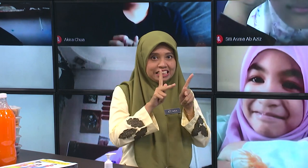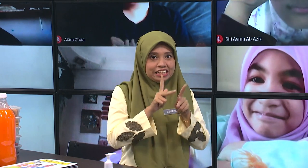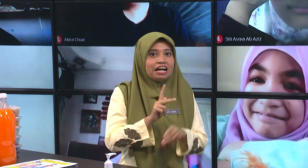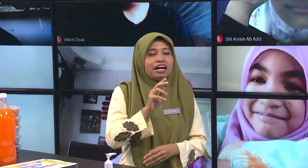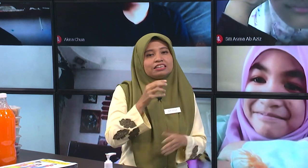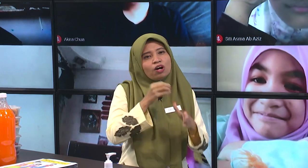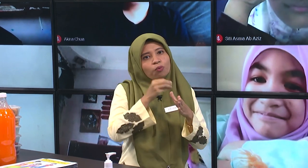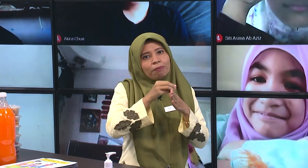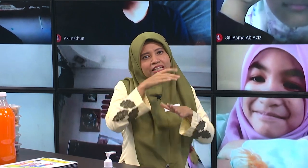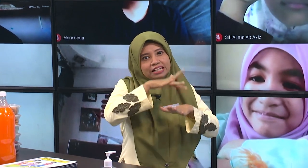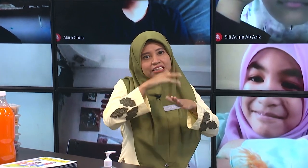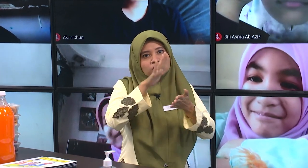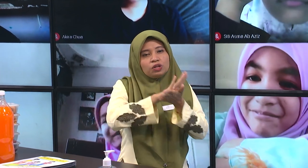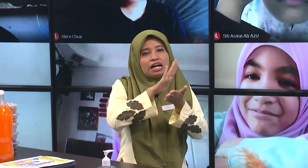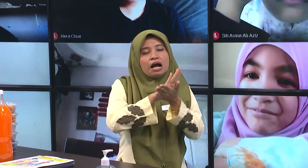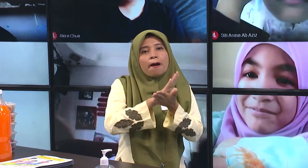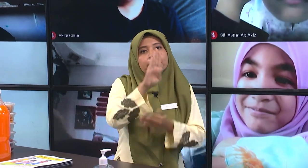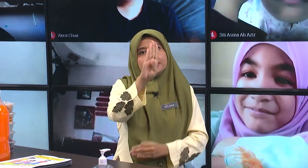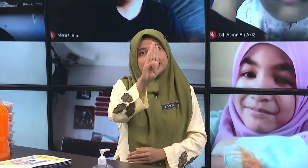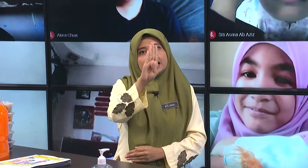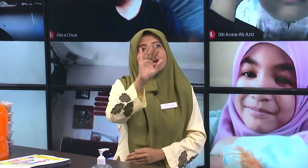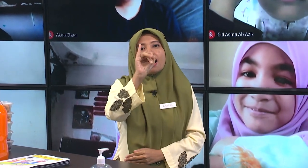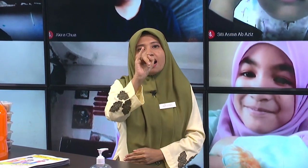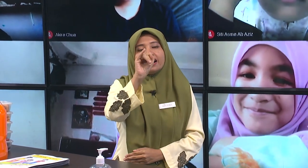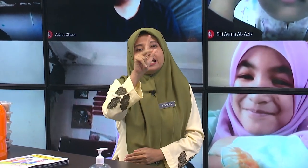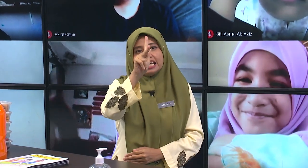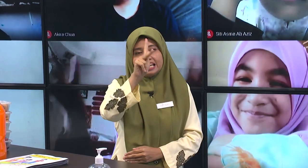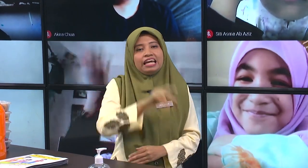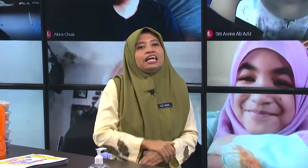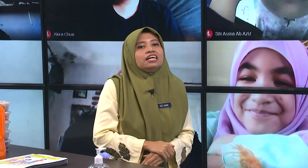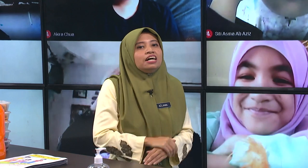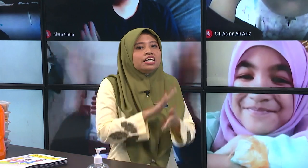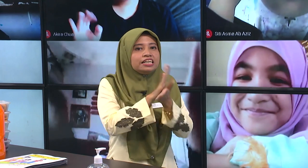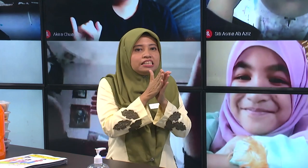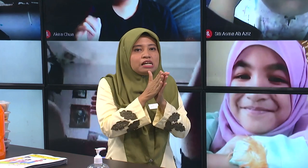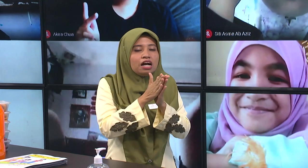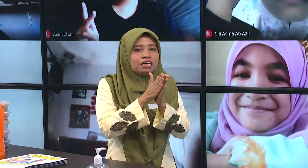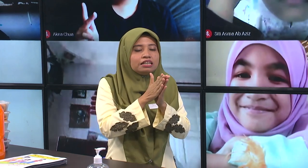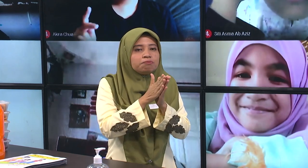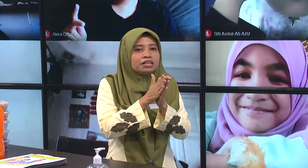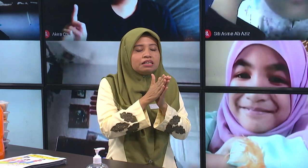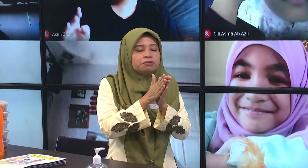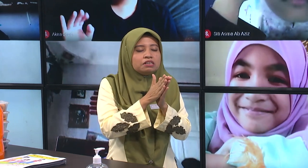komunikasi atau panggil di sekolah BIK. Okay. Jadi